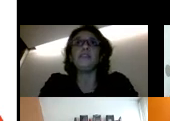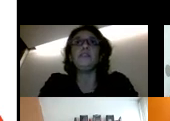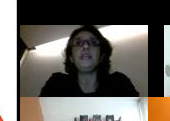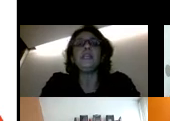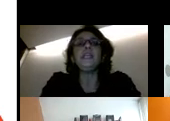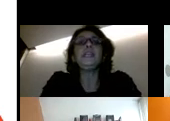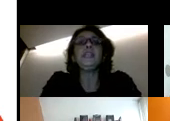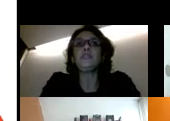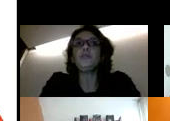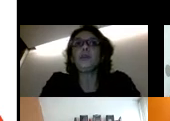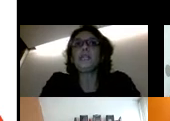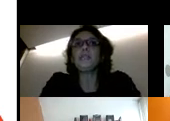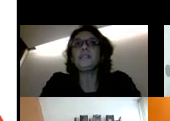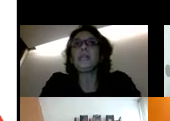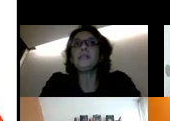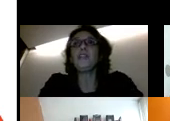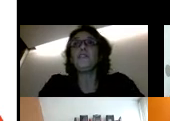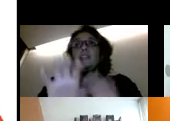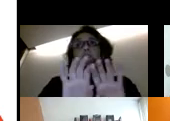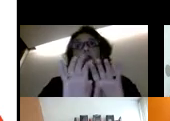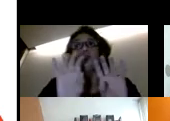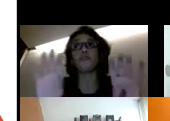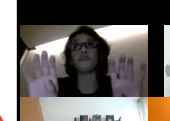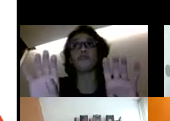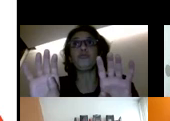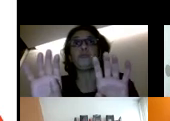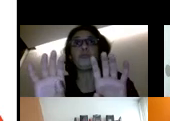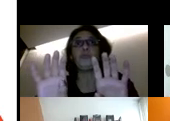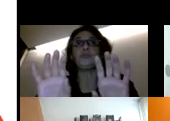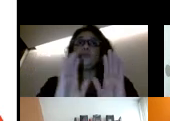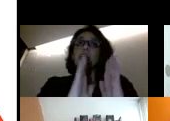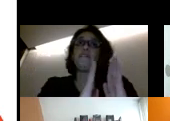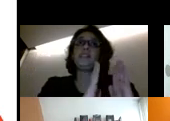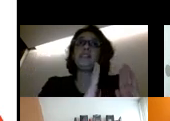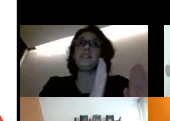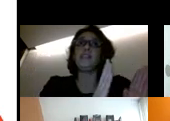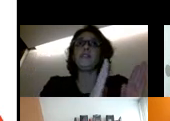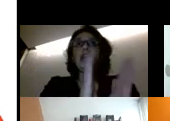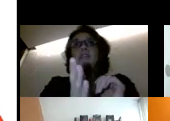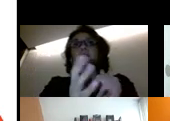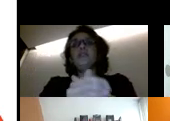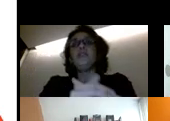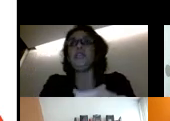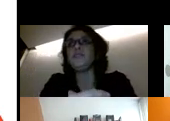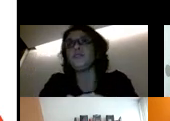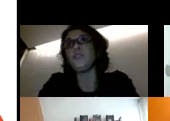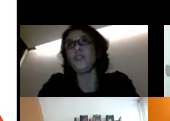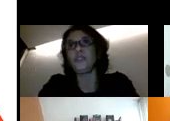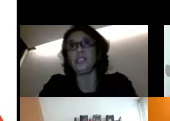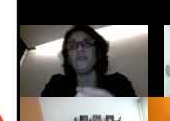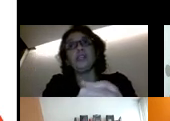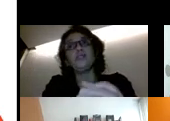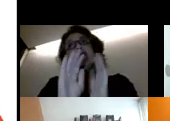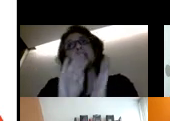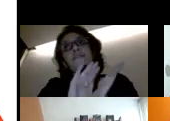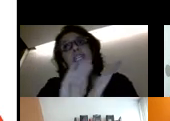octavo básico, y en este grupo de participantes los dividimos en dos subgrupos, que iban de tercero a quinto, y solo los